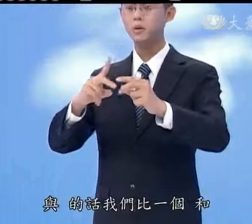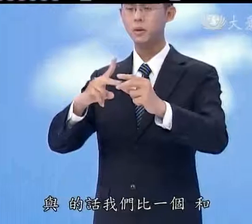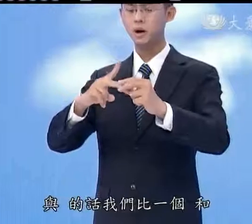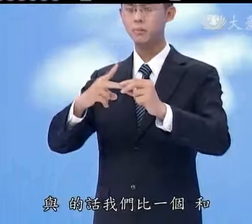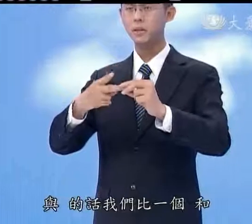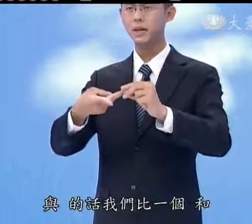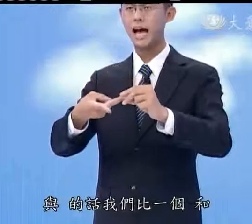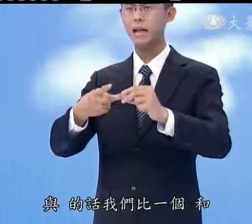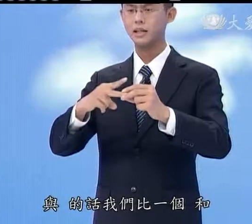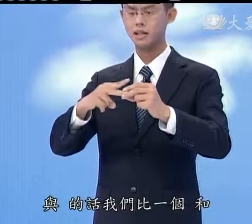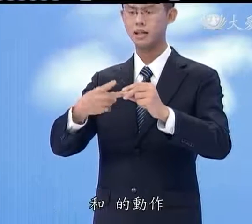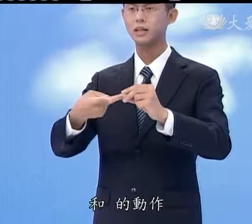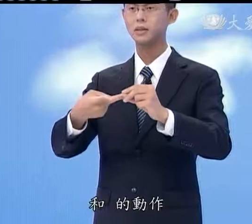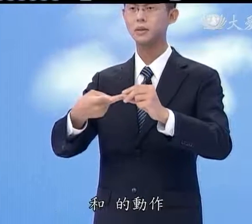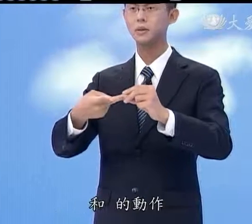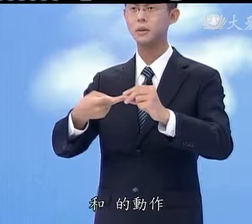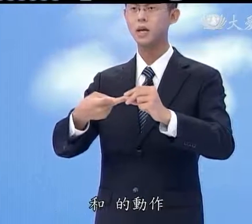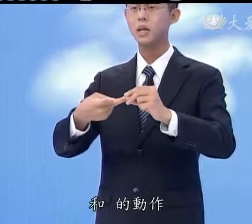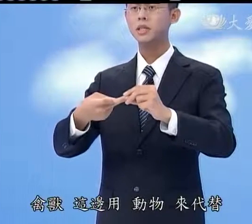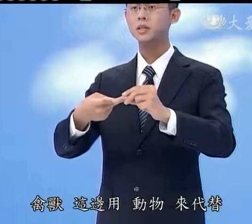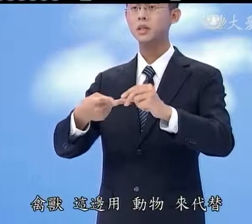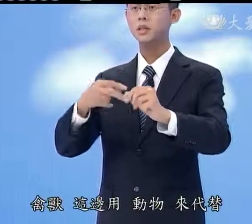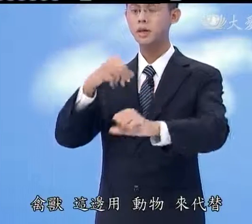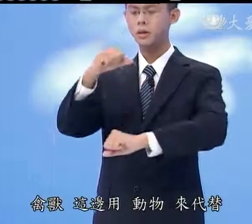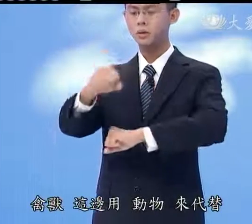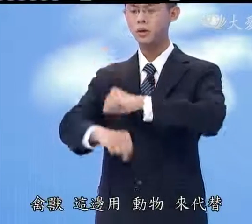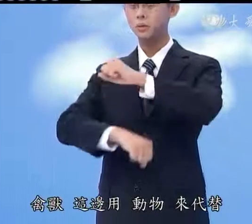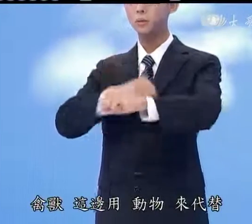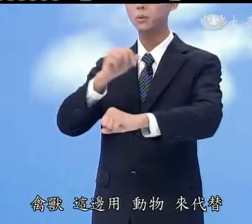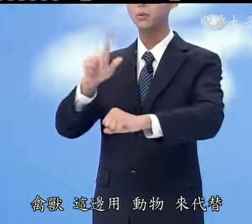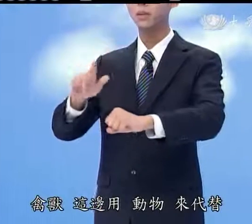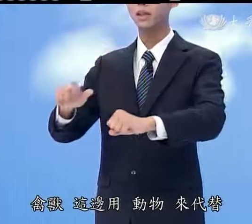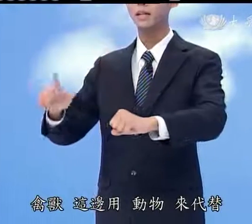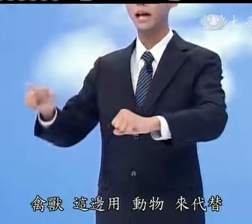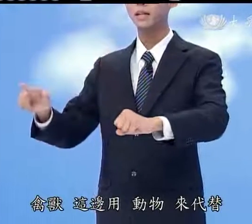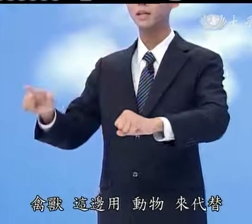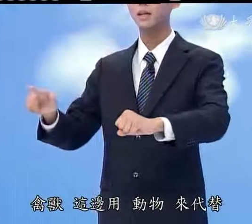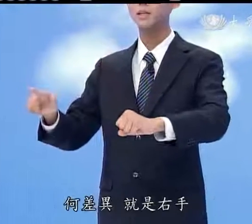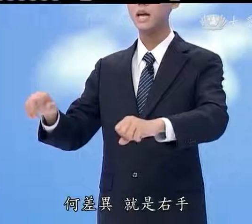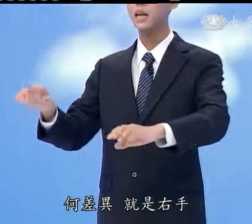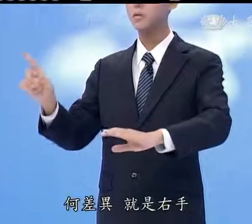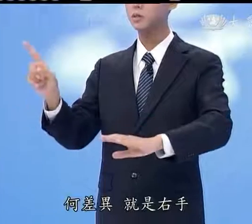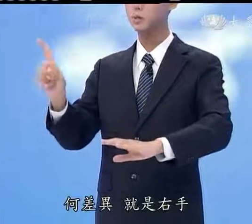的话，我们比一个汉和的动作。禽兽这边用动物来代替，和差异就是右